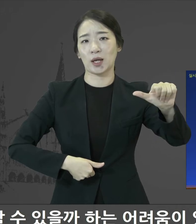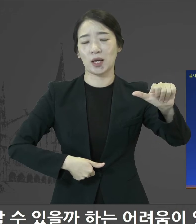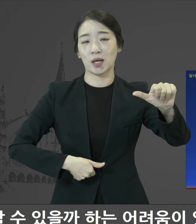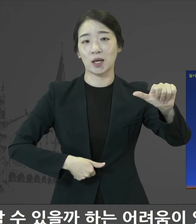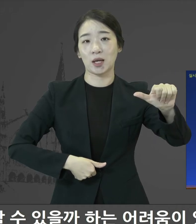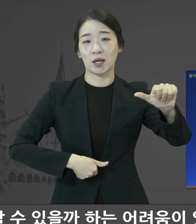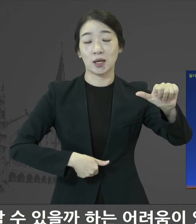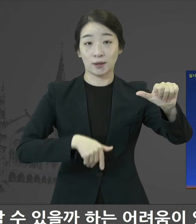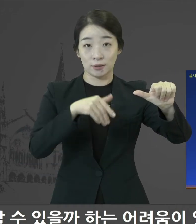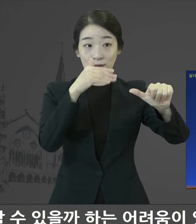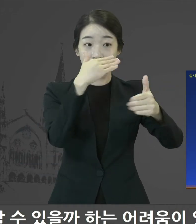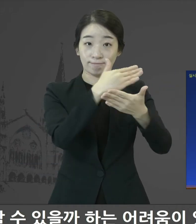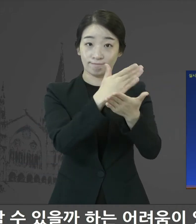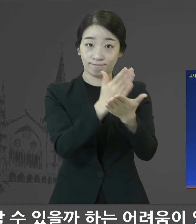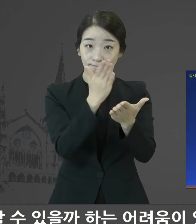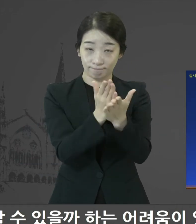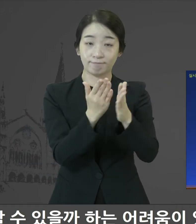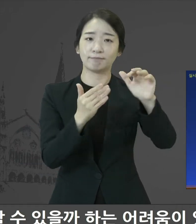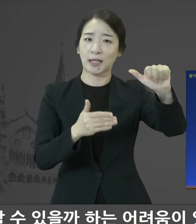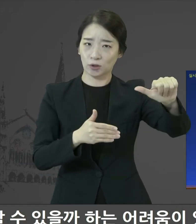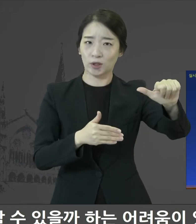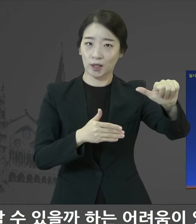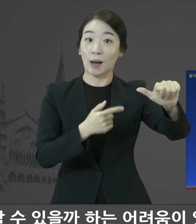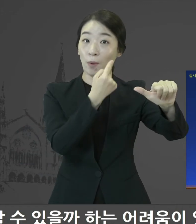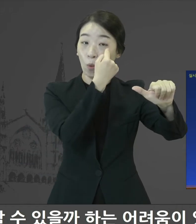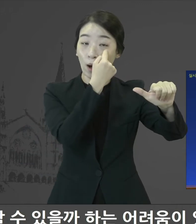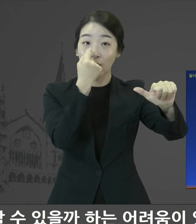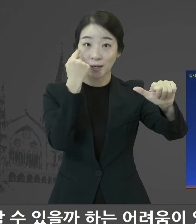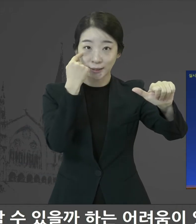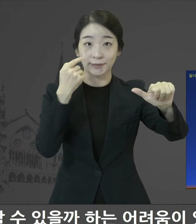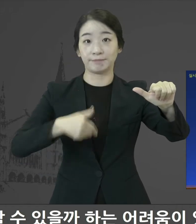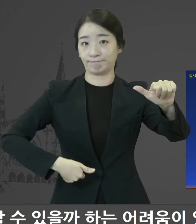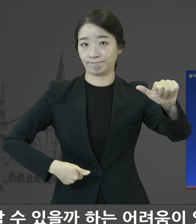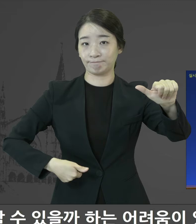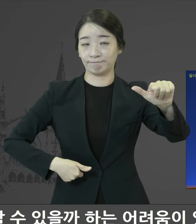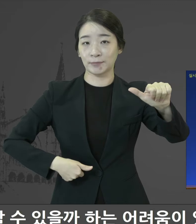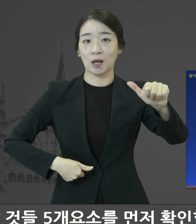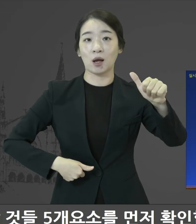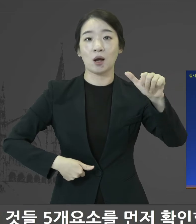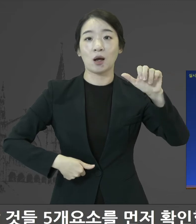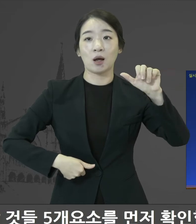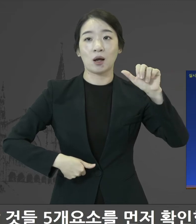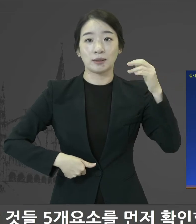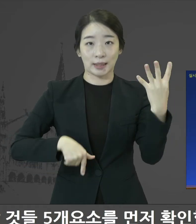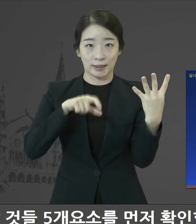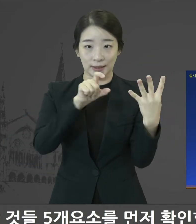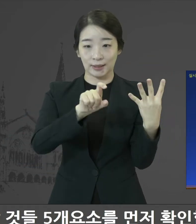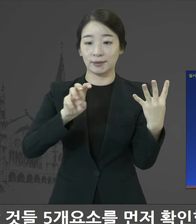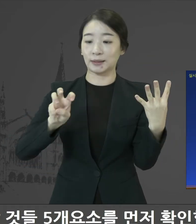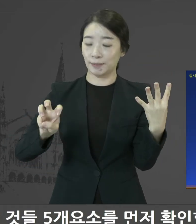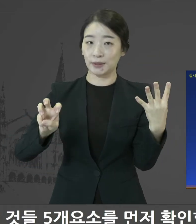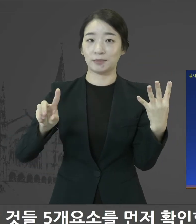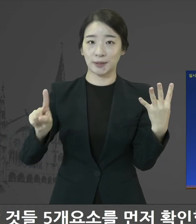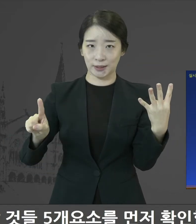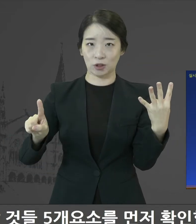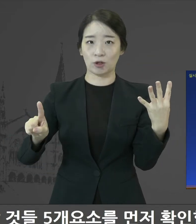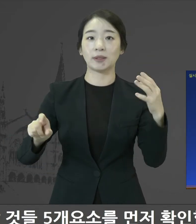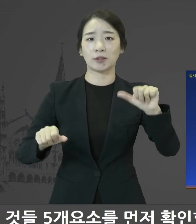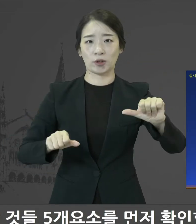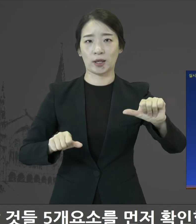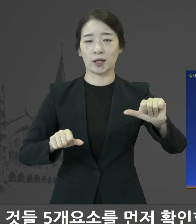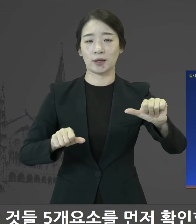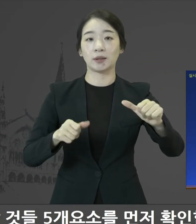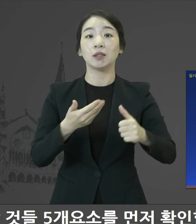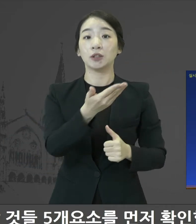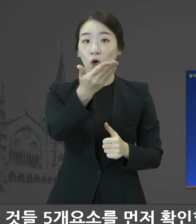일단 그 5개 요소가 무엇인지를 확인했으면 좋겠습니다. 31절 읽으시면서 5개 확인합니다.